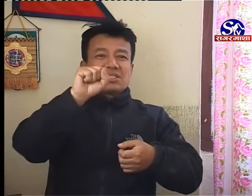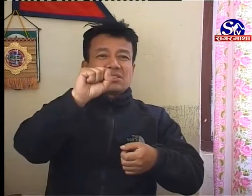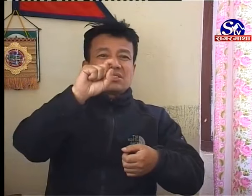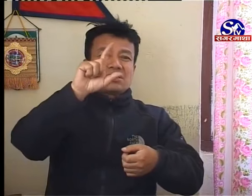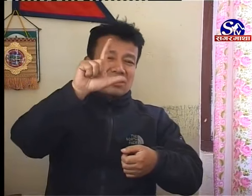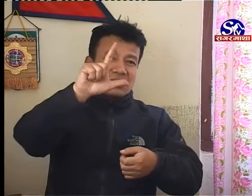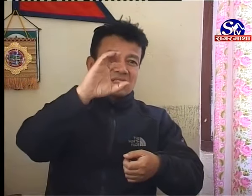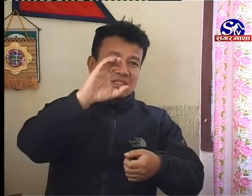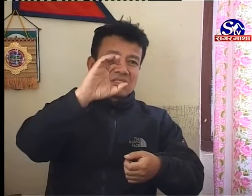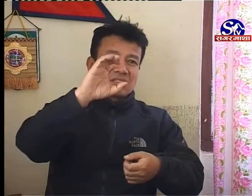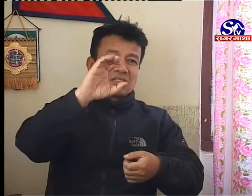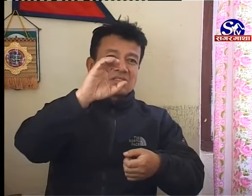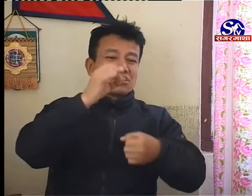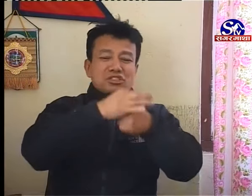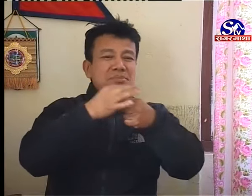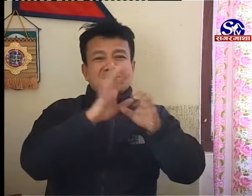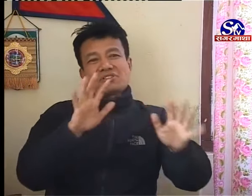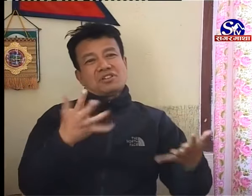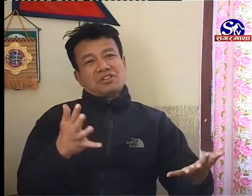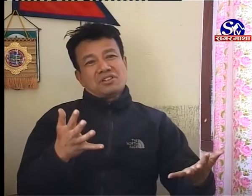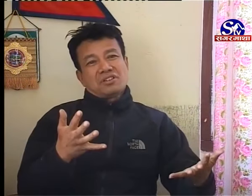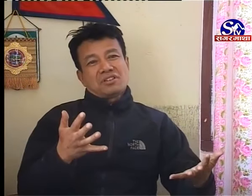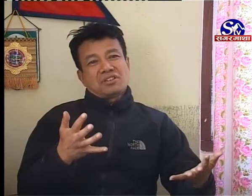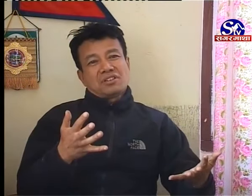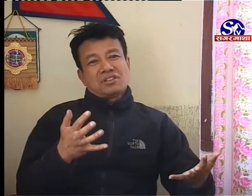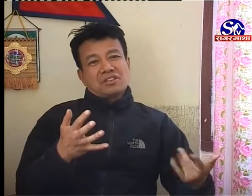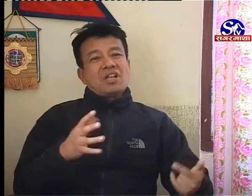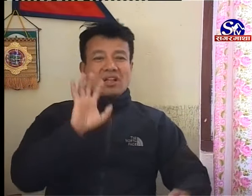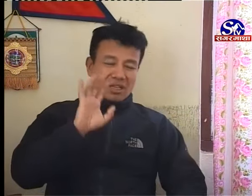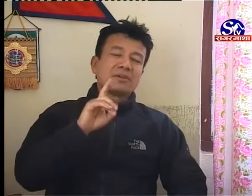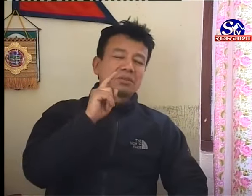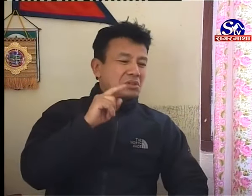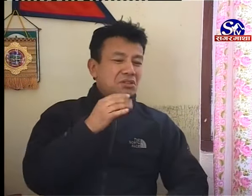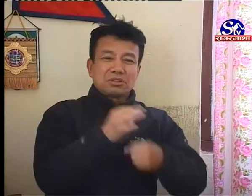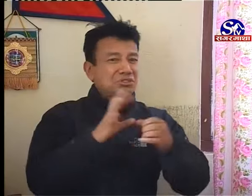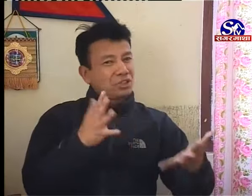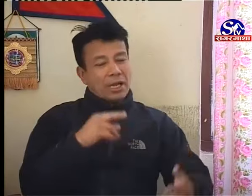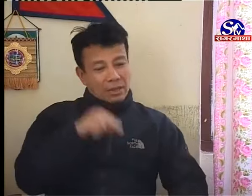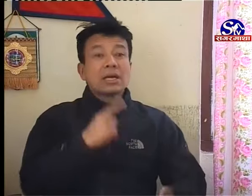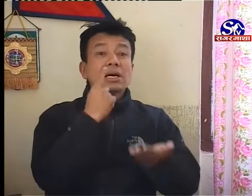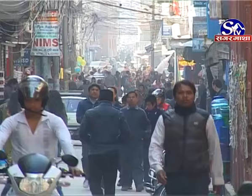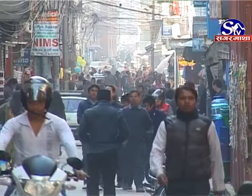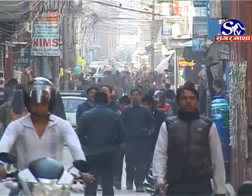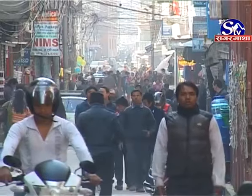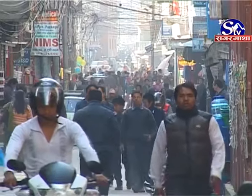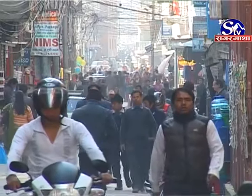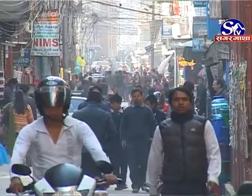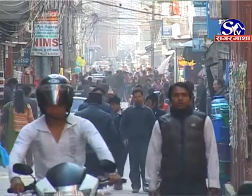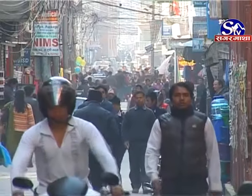थियो, हामीले सङ्घर्ष गर्दा गर्दा गर्दा अहिले एसएलसी, एसएलसीबाट अहिले बिएडसम्म खोलेको छ। हुन त यही